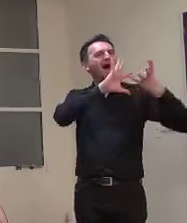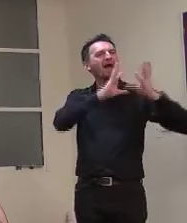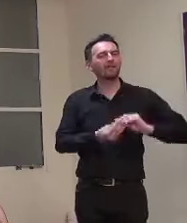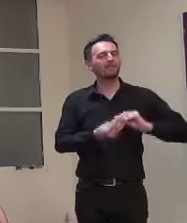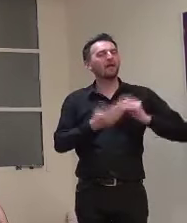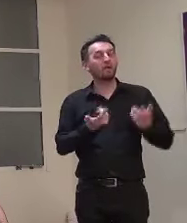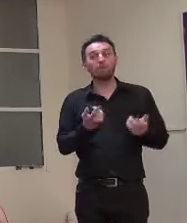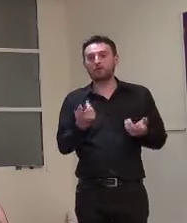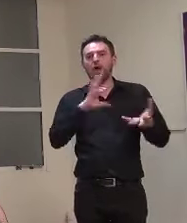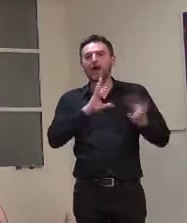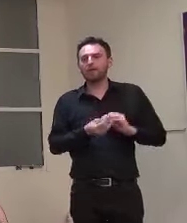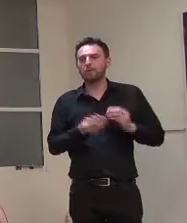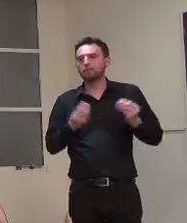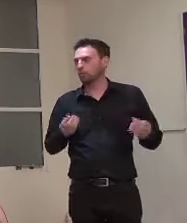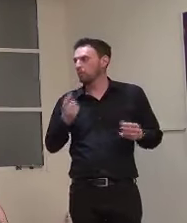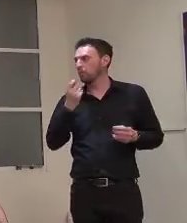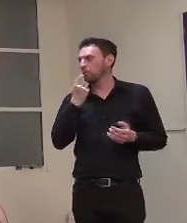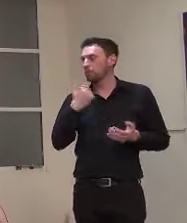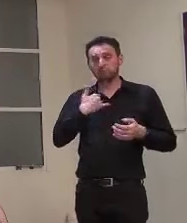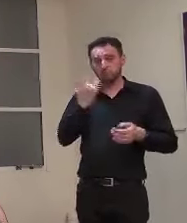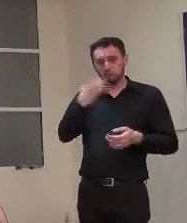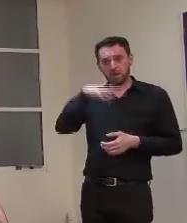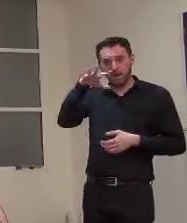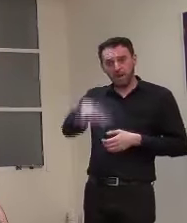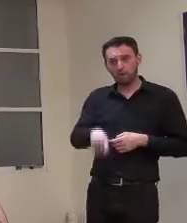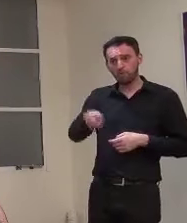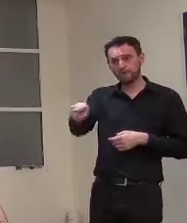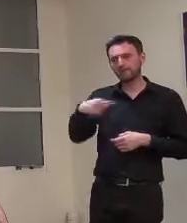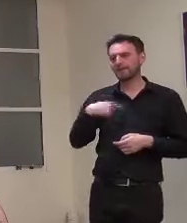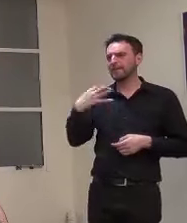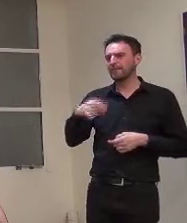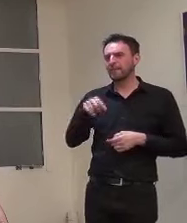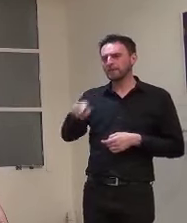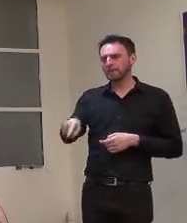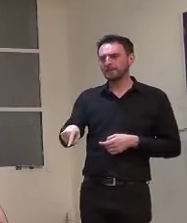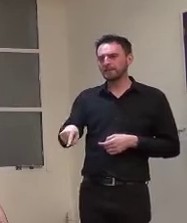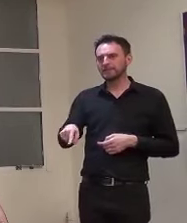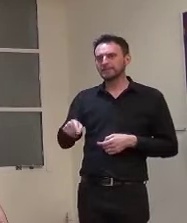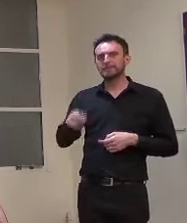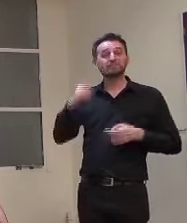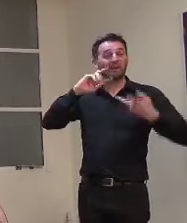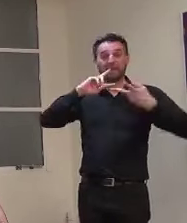porque por ejemplo estar viendo